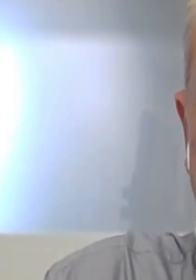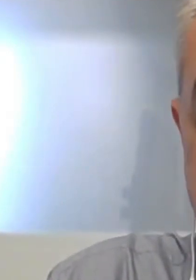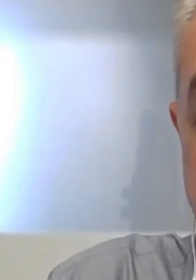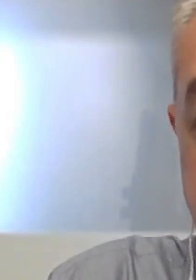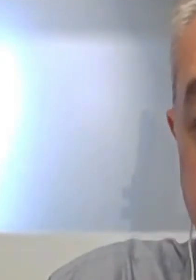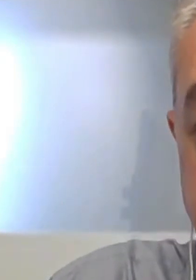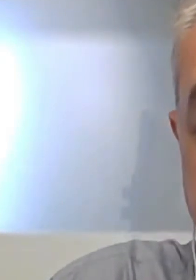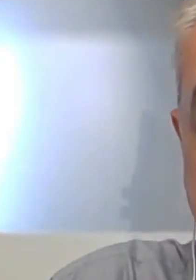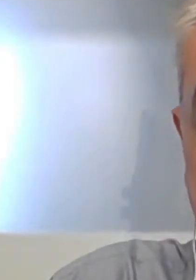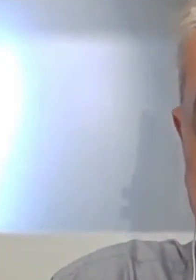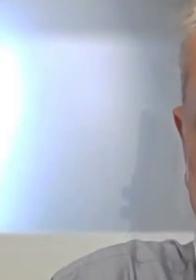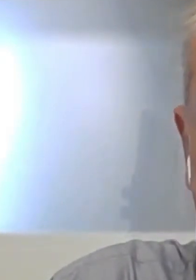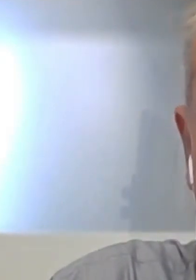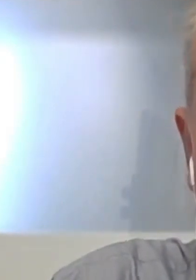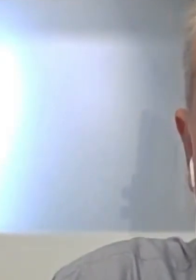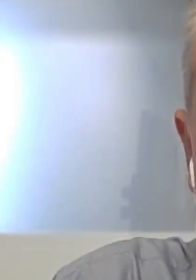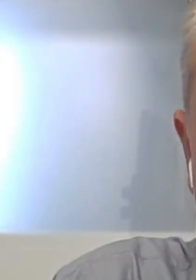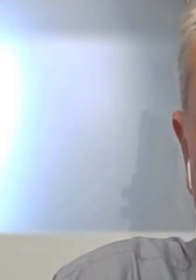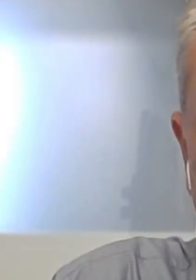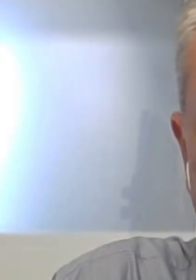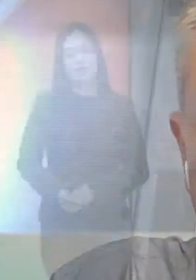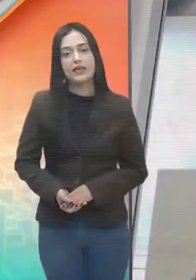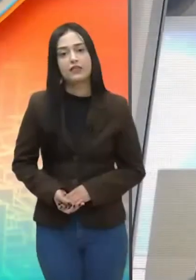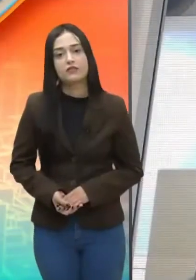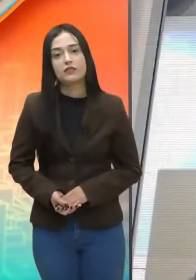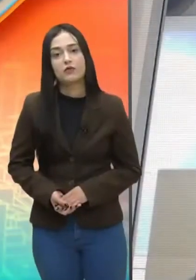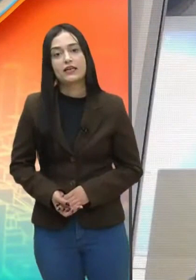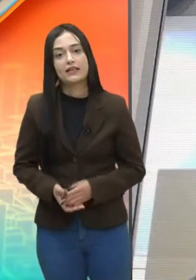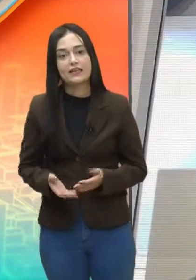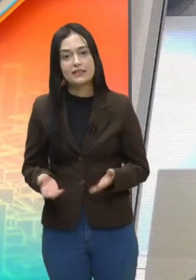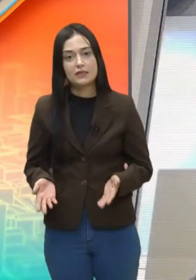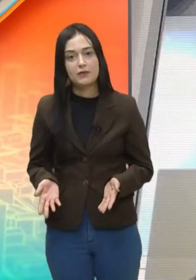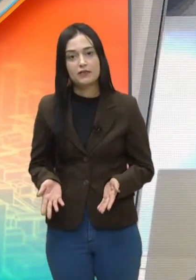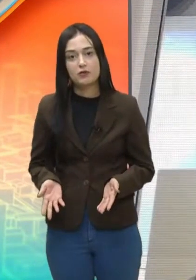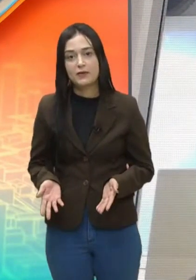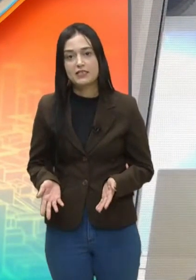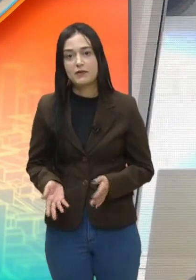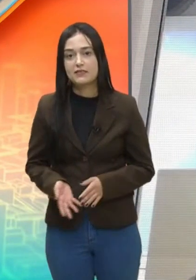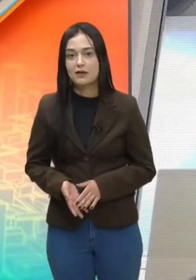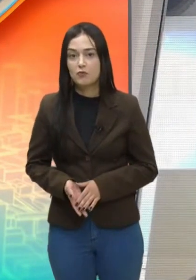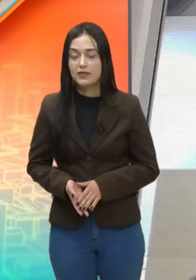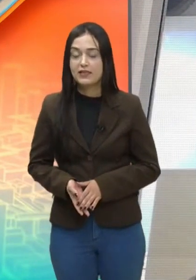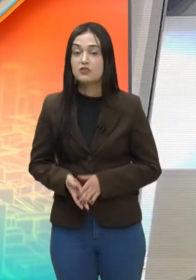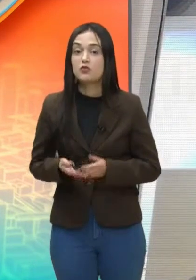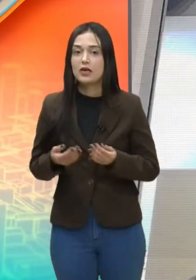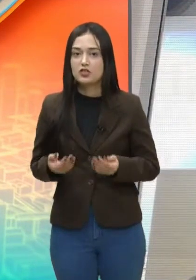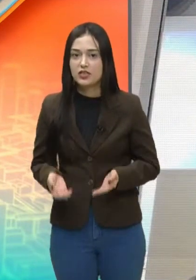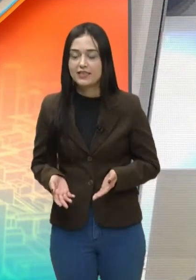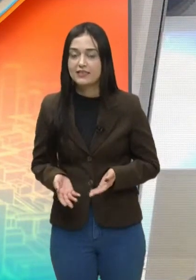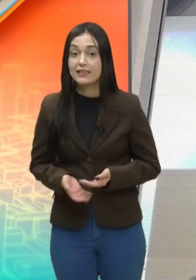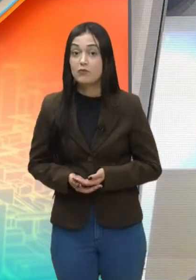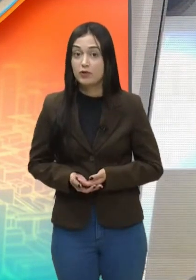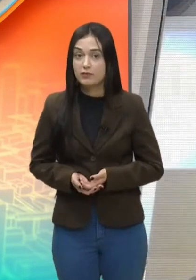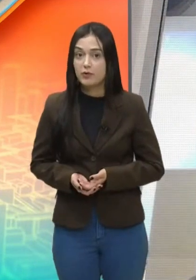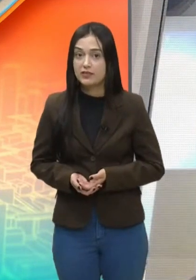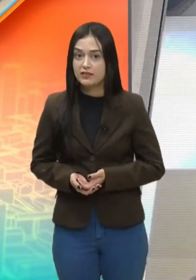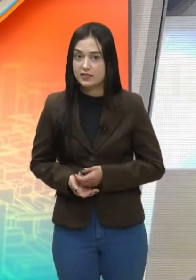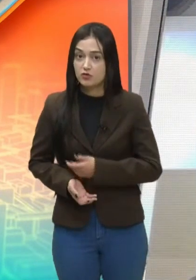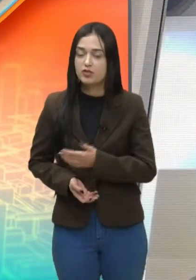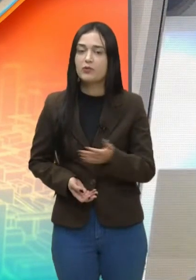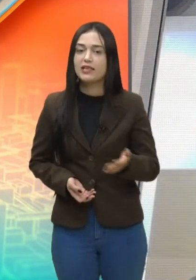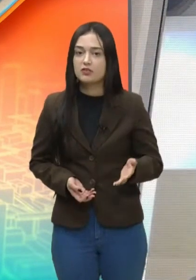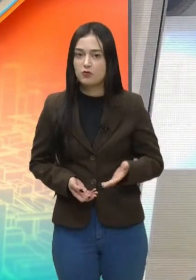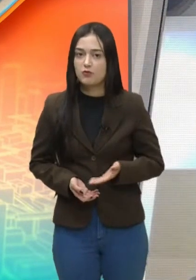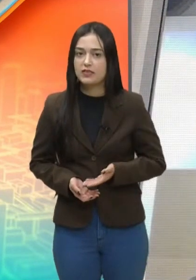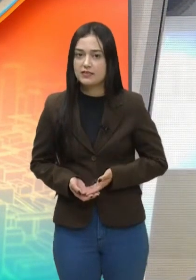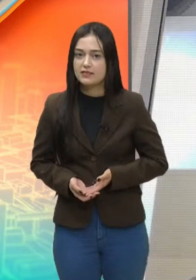leve já é suficiente, sim. Perfeito, então. Quero agradecer pela tua participação, pelas tuas dicas aqui muito importantes, que